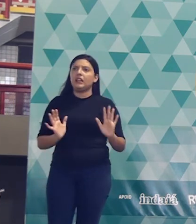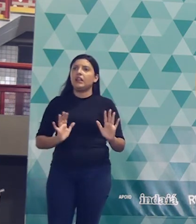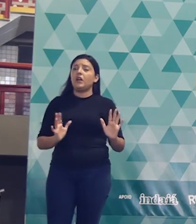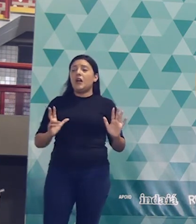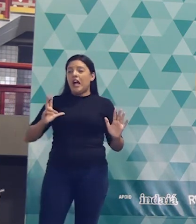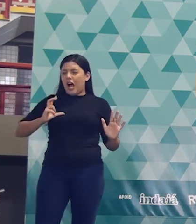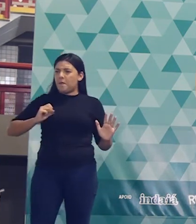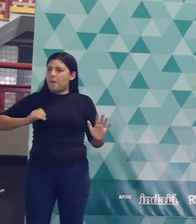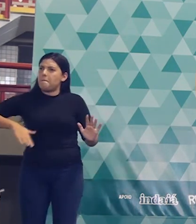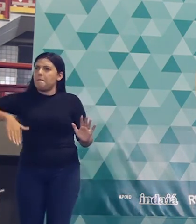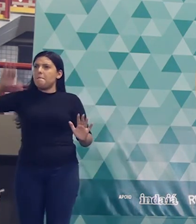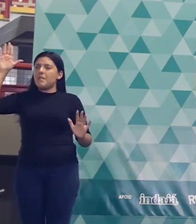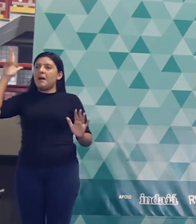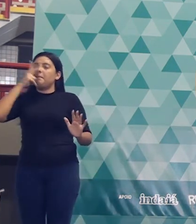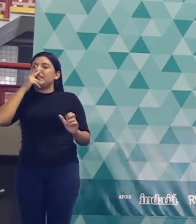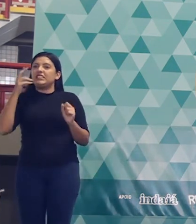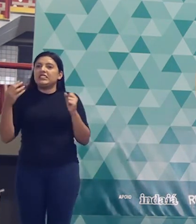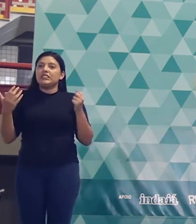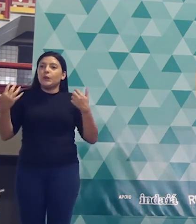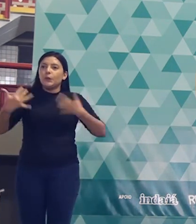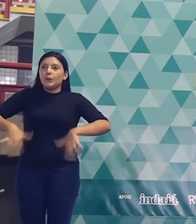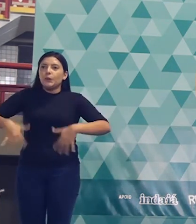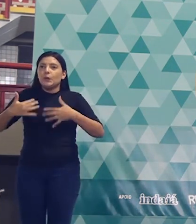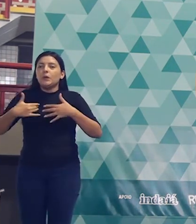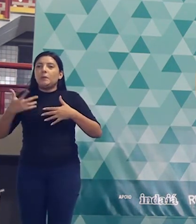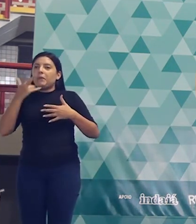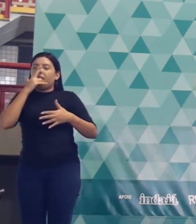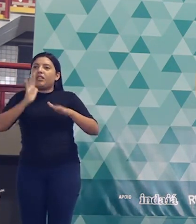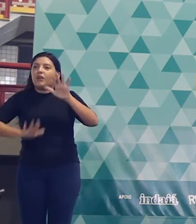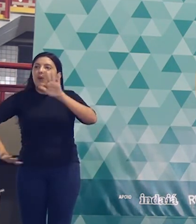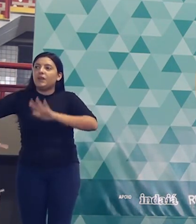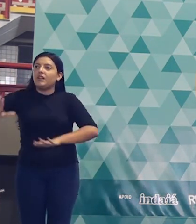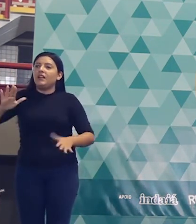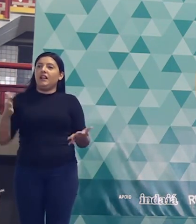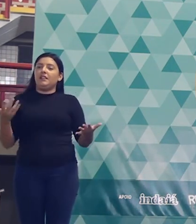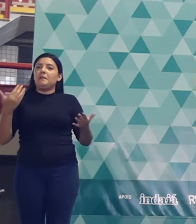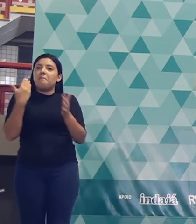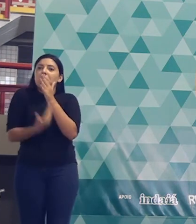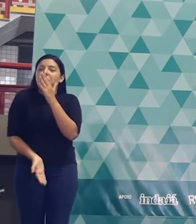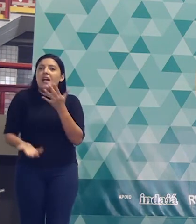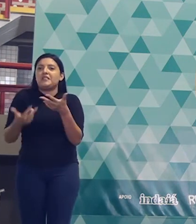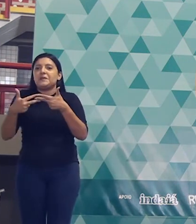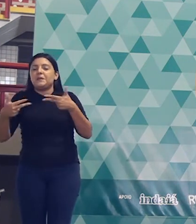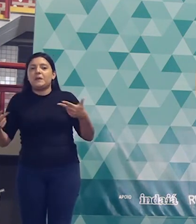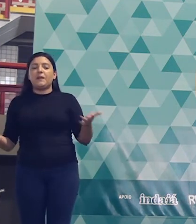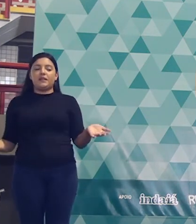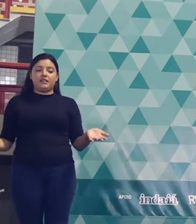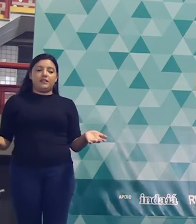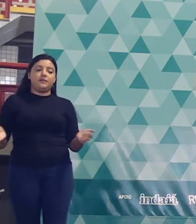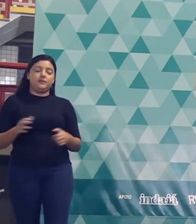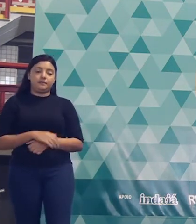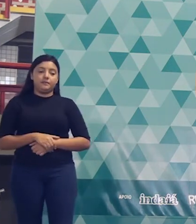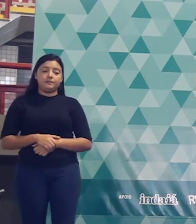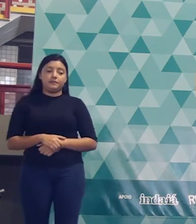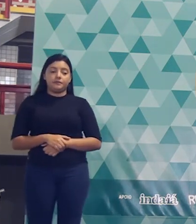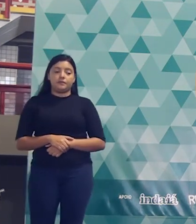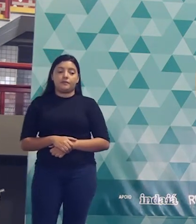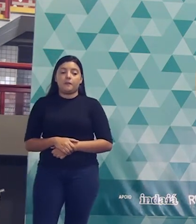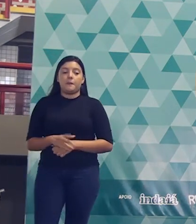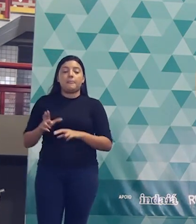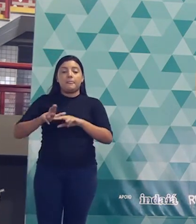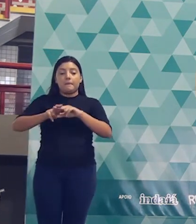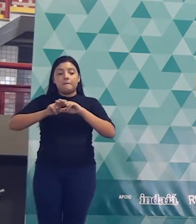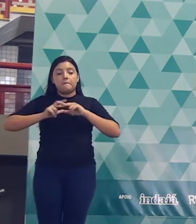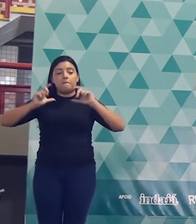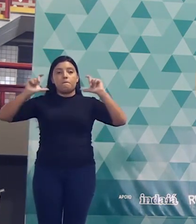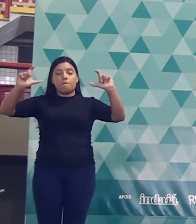mais. E aguenta 1 milhão de coisas que quem não ama nunca vai entender, né? Por isso, ó, que essa primeira estrofe